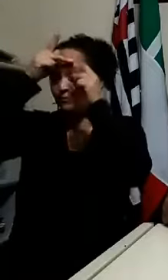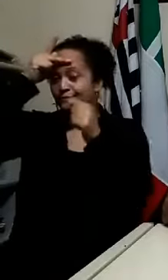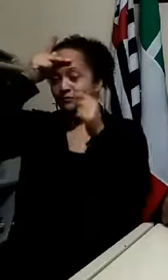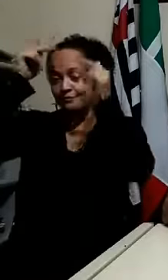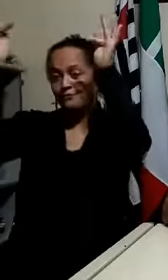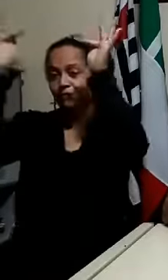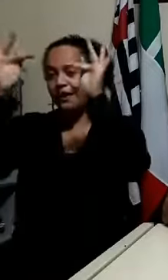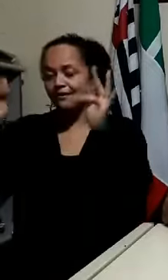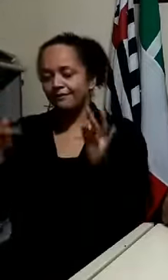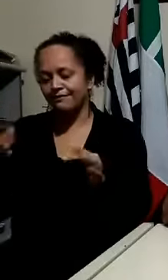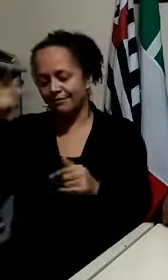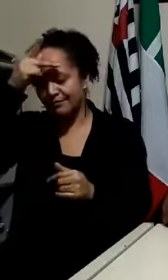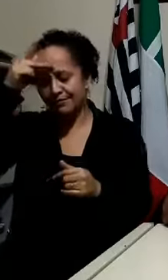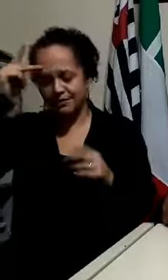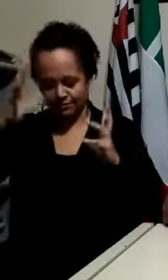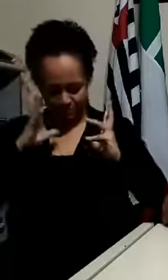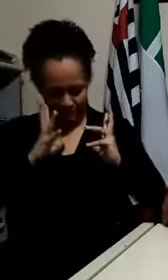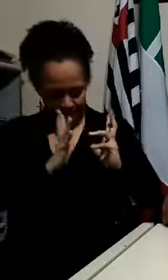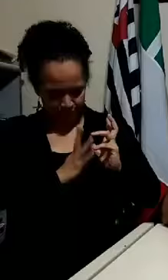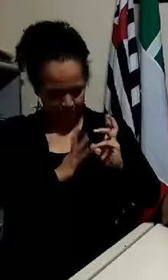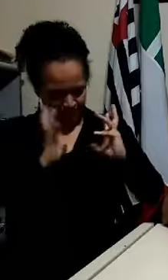Deus. Felizes os